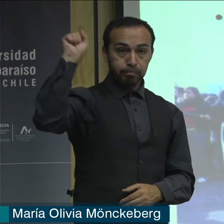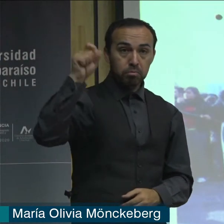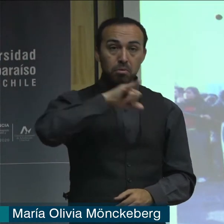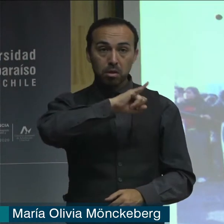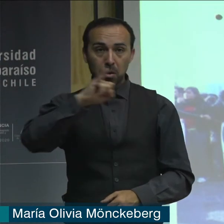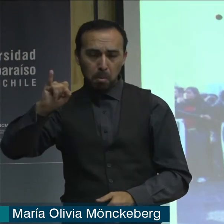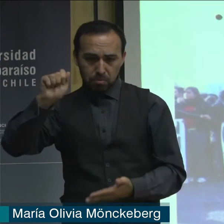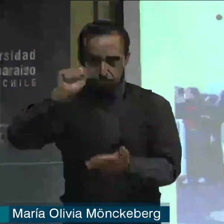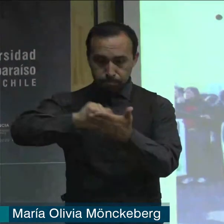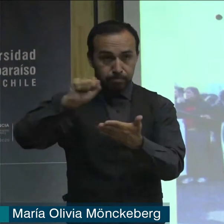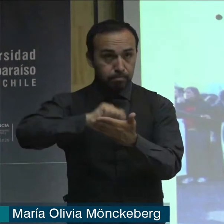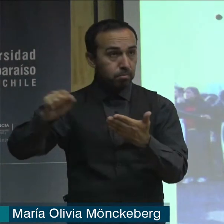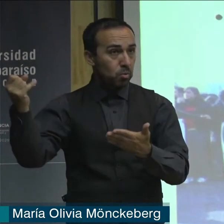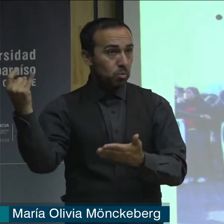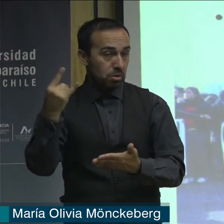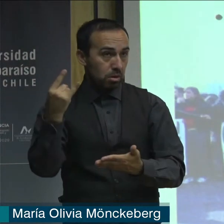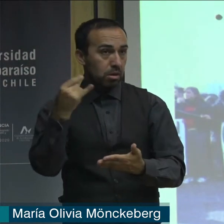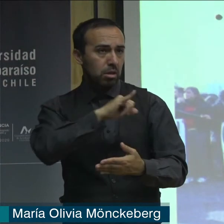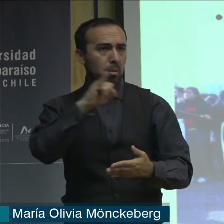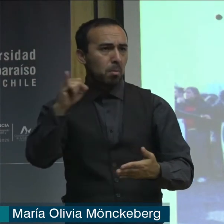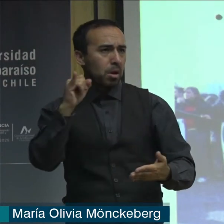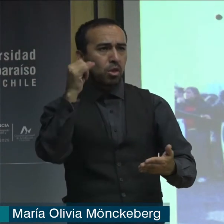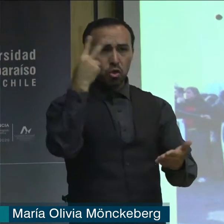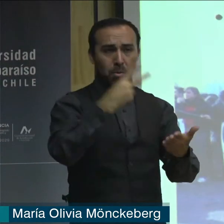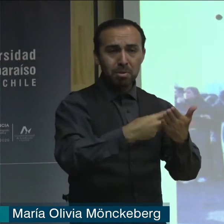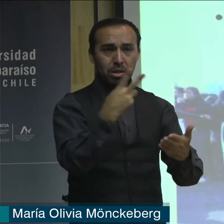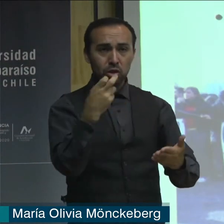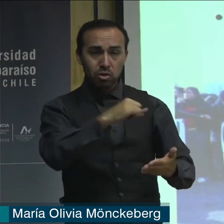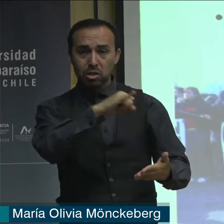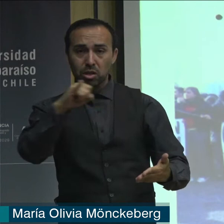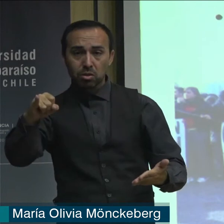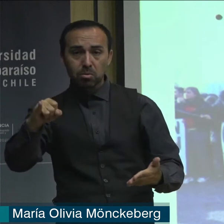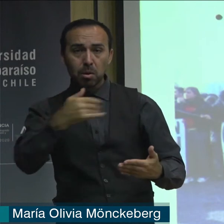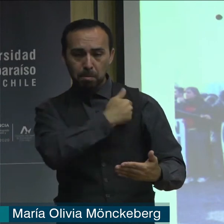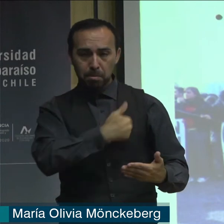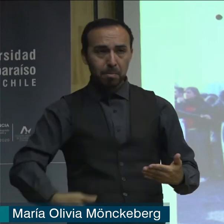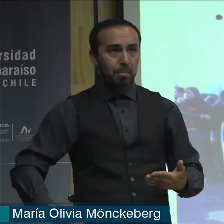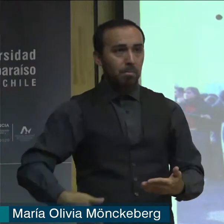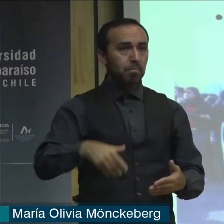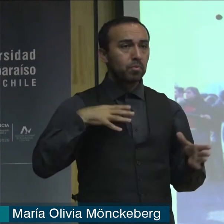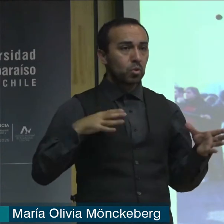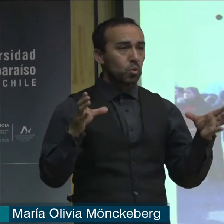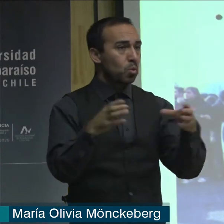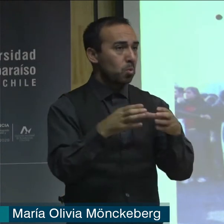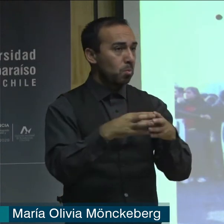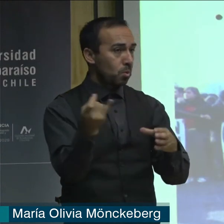derecho Después en 2012 como como presidente de la fecha